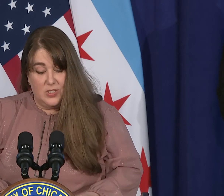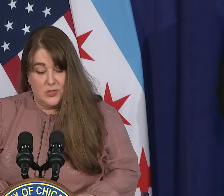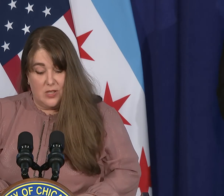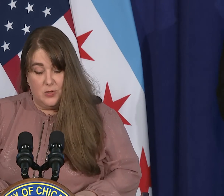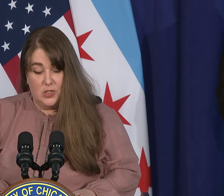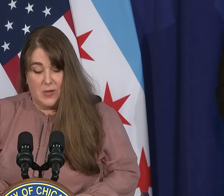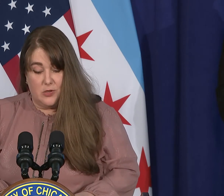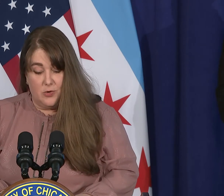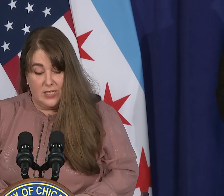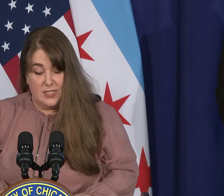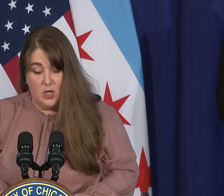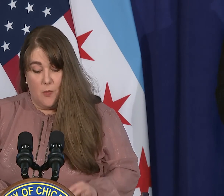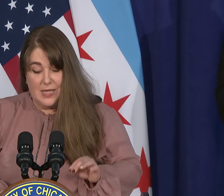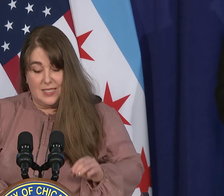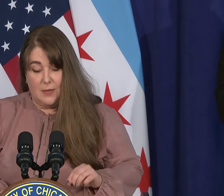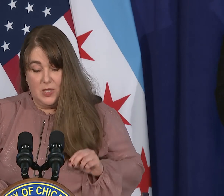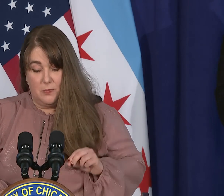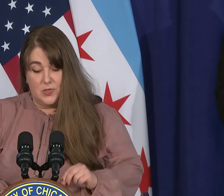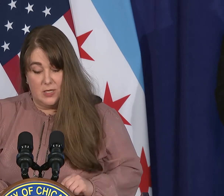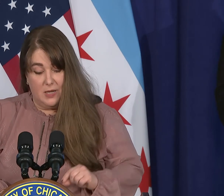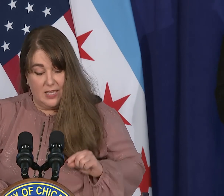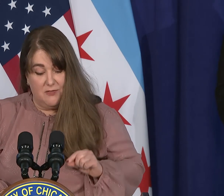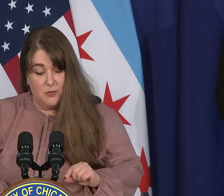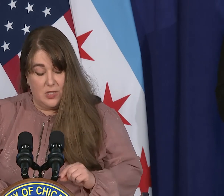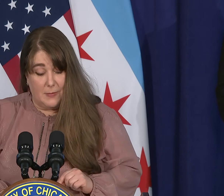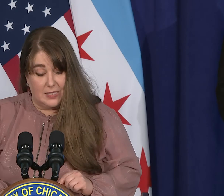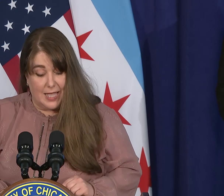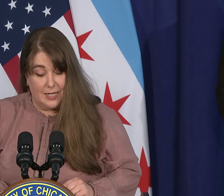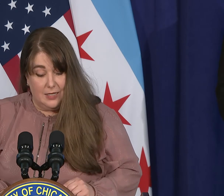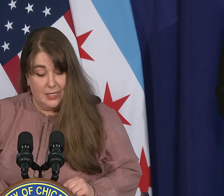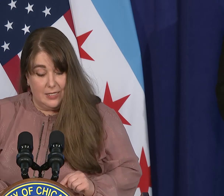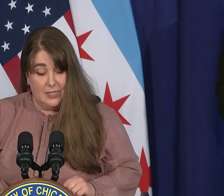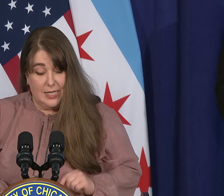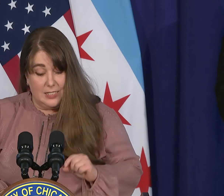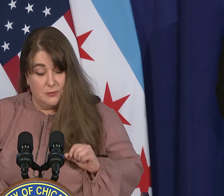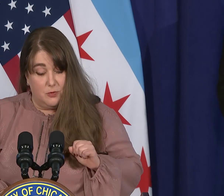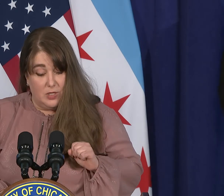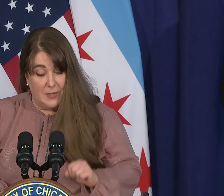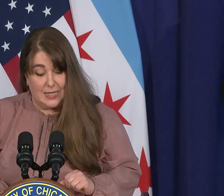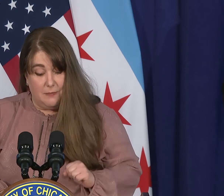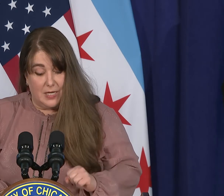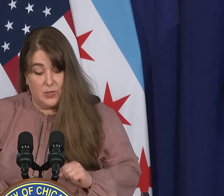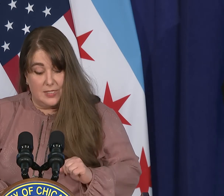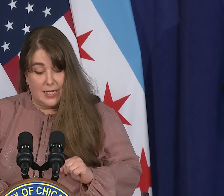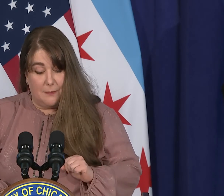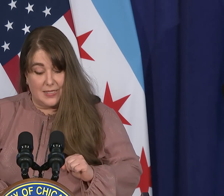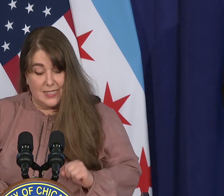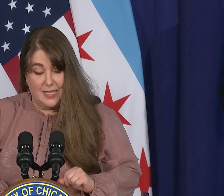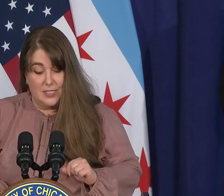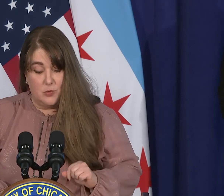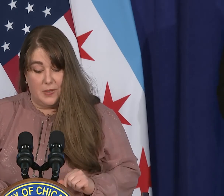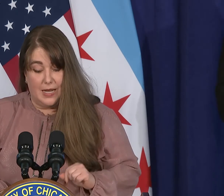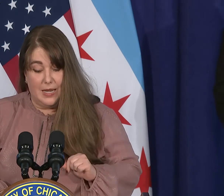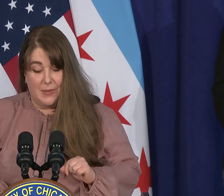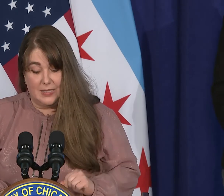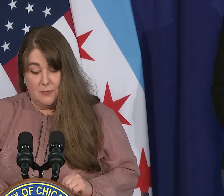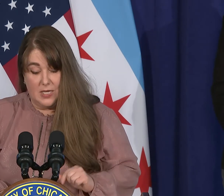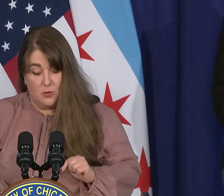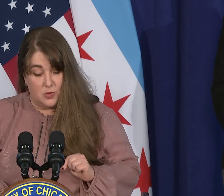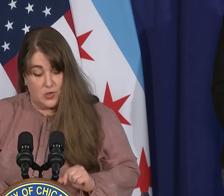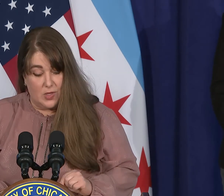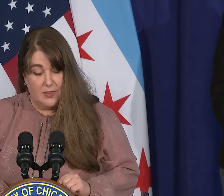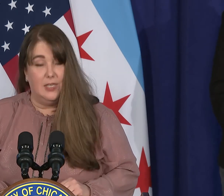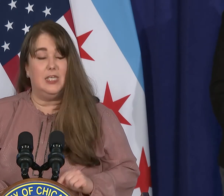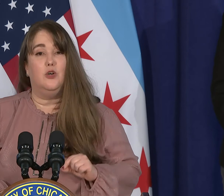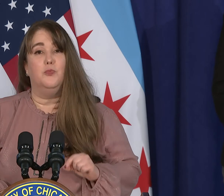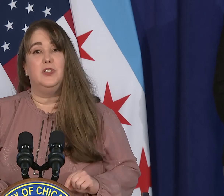Vacunar a nuestros adultos mayores lo más rápido posible y fundamental. Es fundamental para nuestra capacidad de superar la pandemia